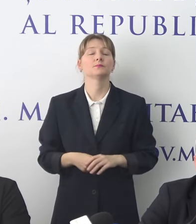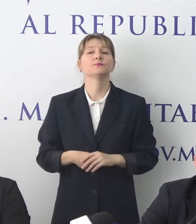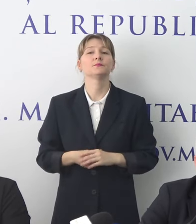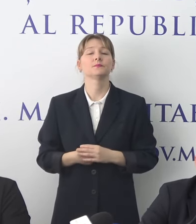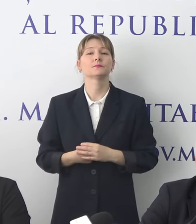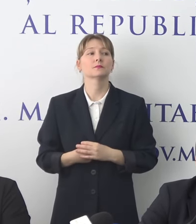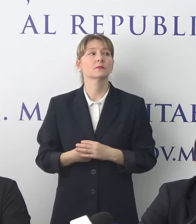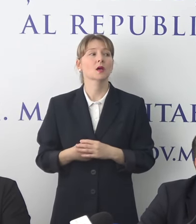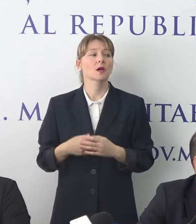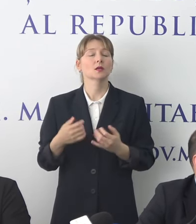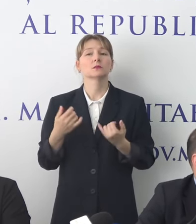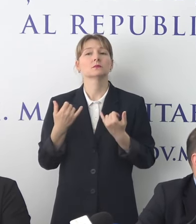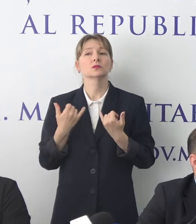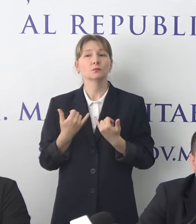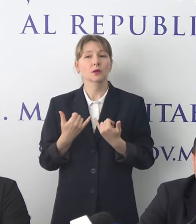pe care...